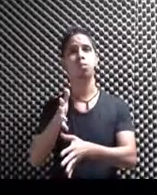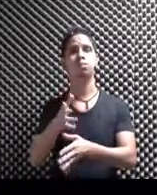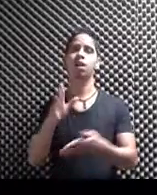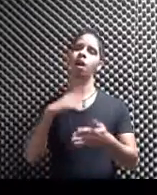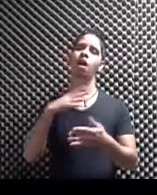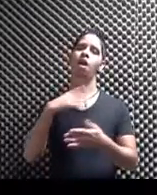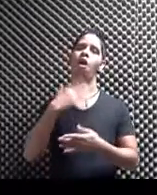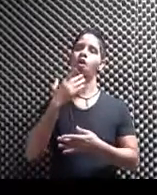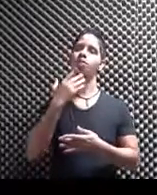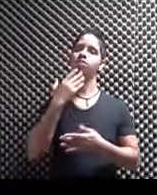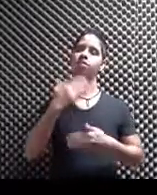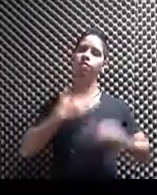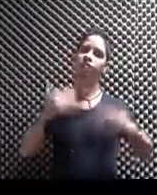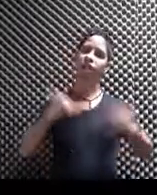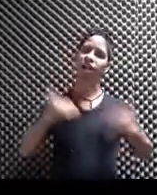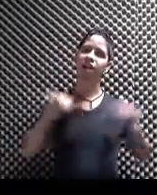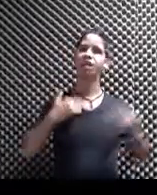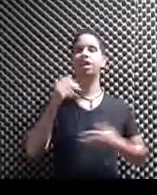feliz aniversario